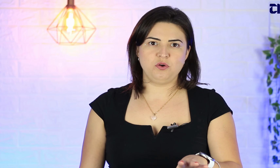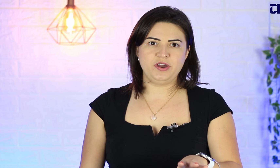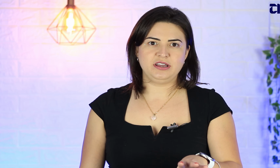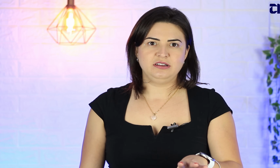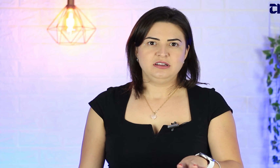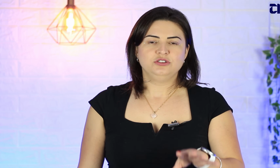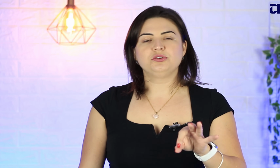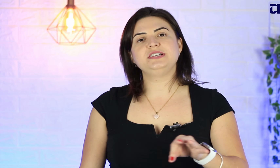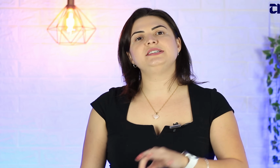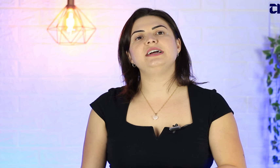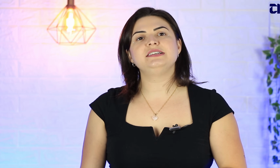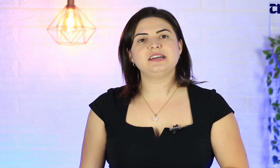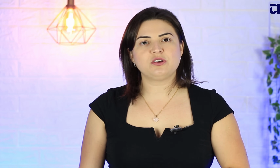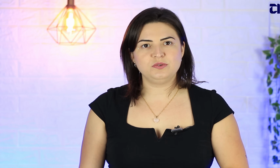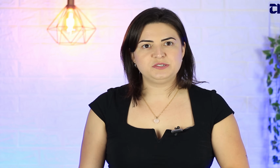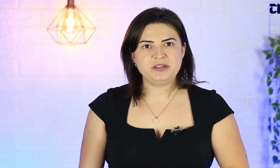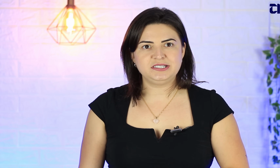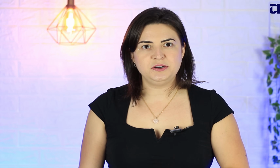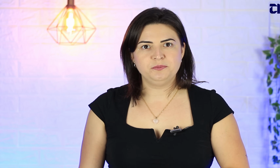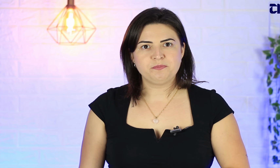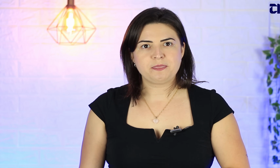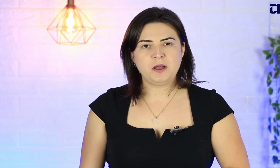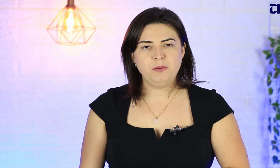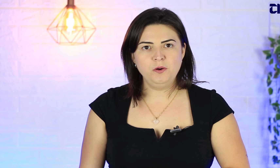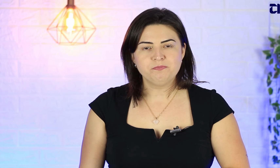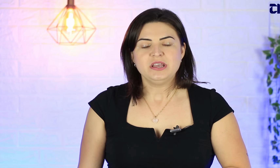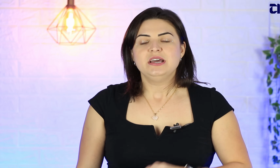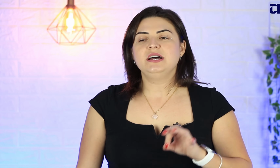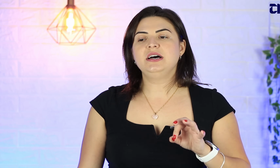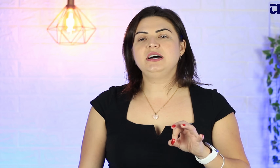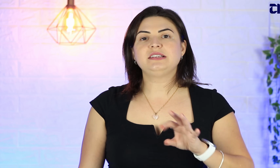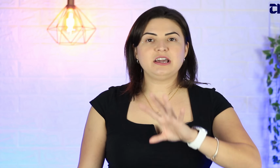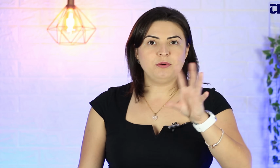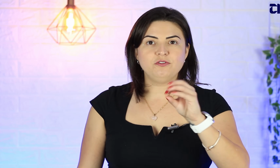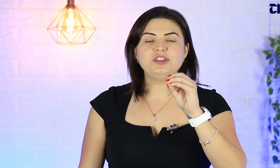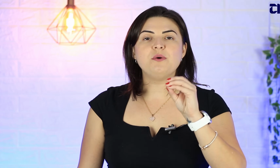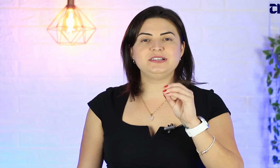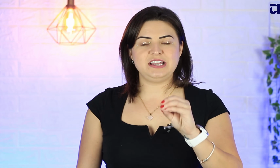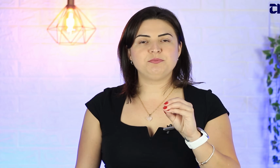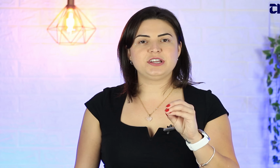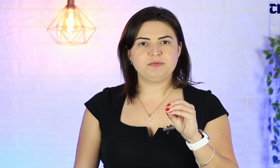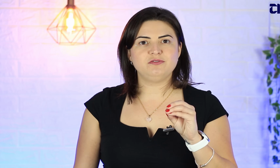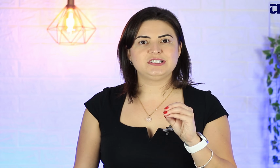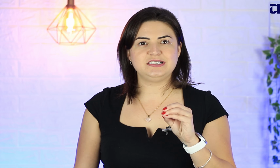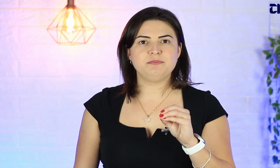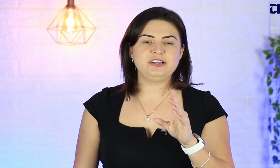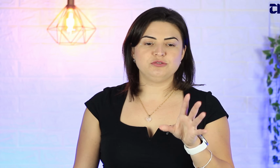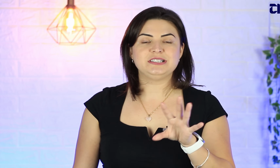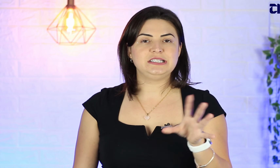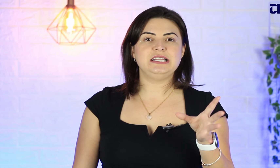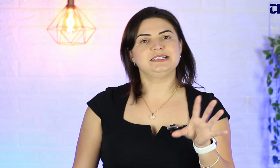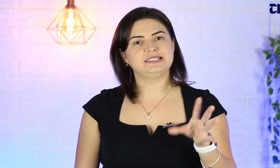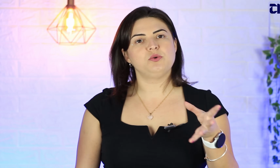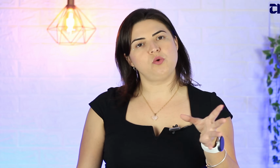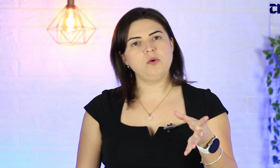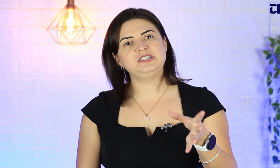vergonha, do que sinalizar com expressão, tá bom? Daqui a pouco eu vou dar um exemplo aqui pra vocês também de uma sinalização com